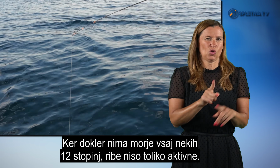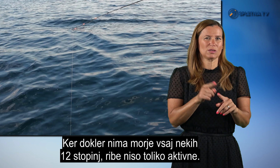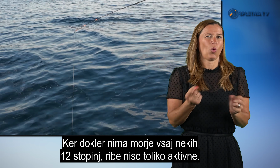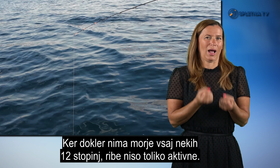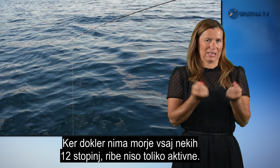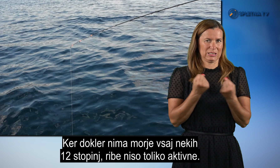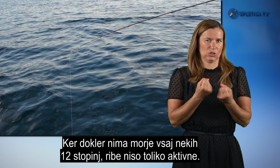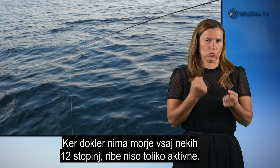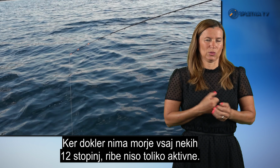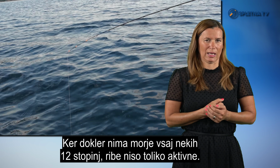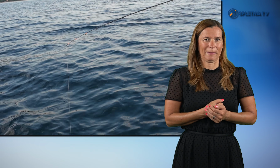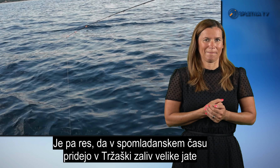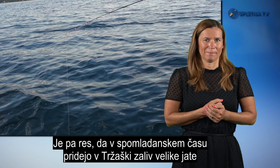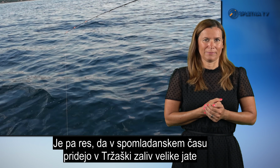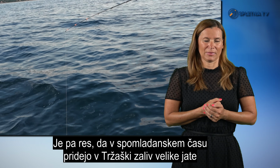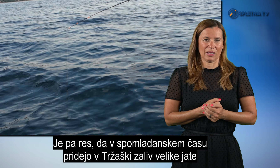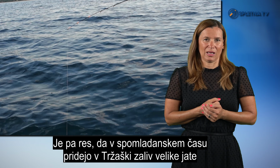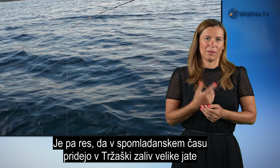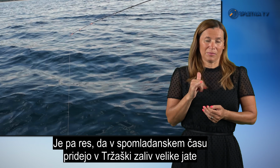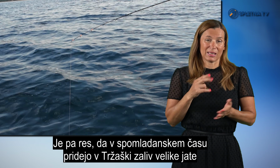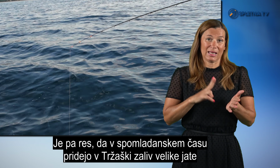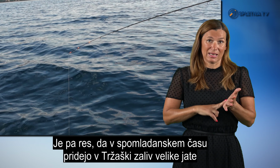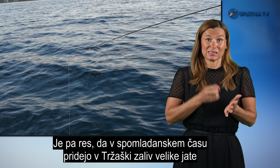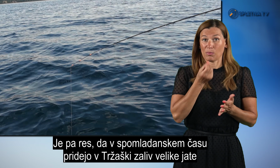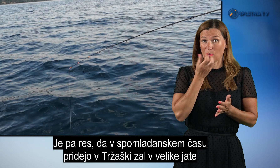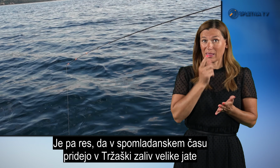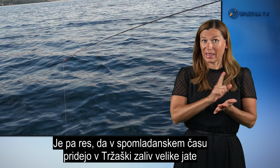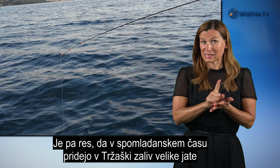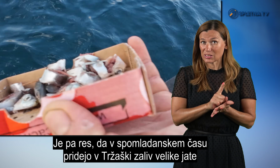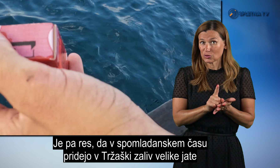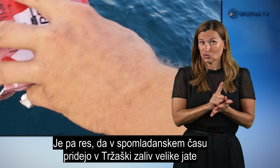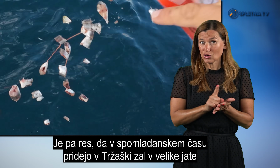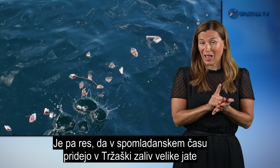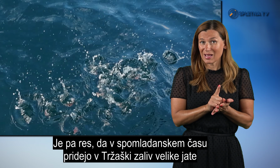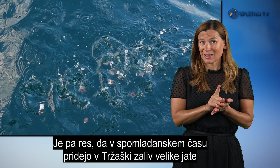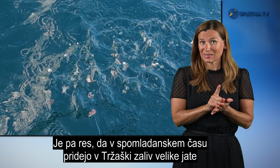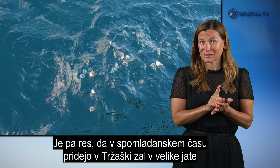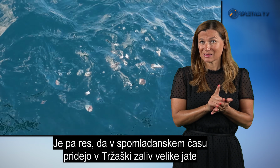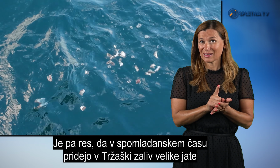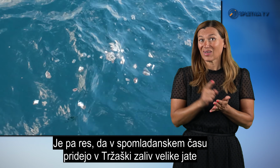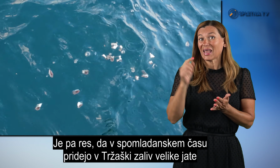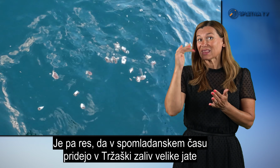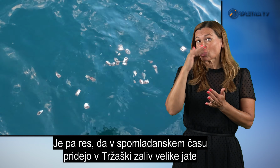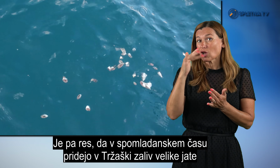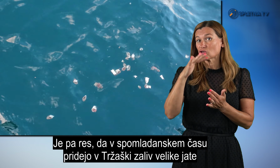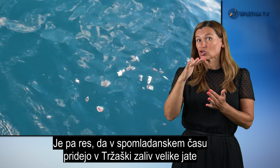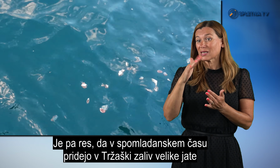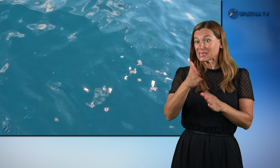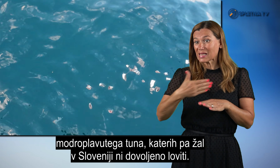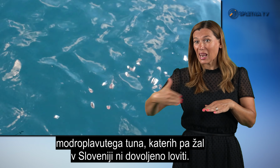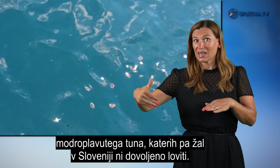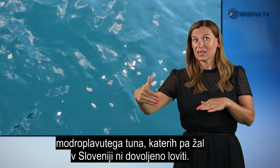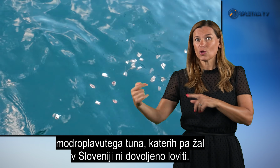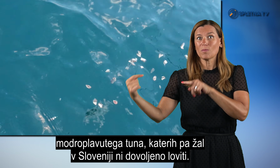aktivne. Je pa res, da v spomladanskem času pride v Tržaški zaliv velike